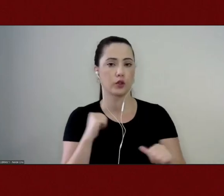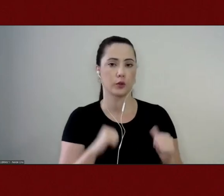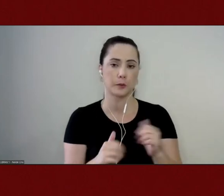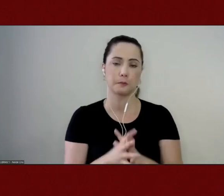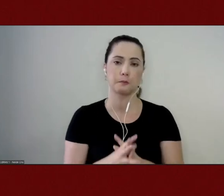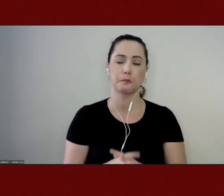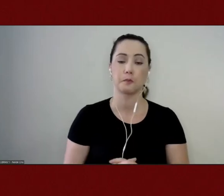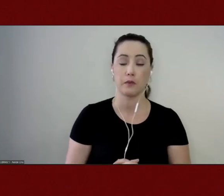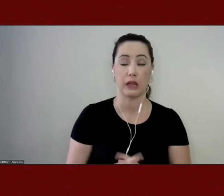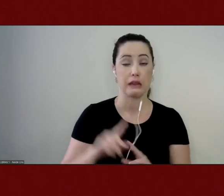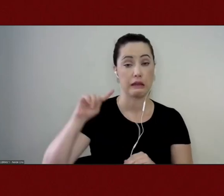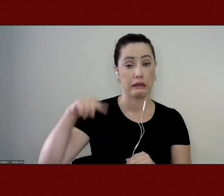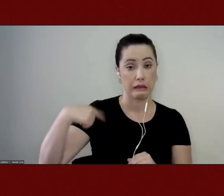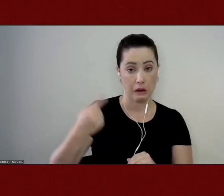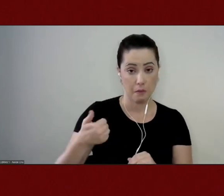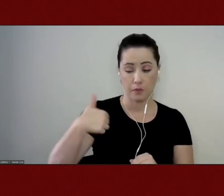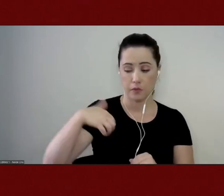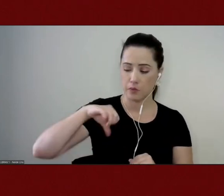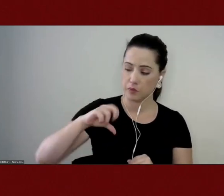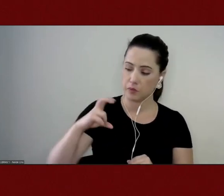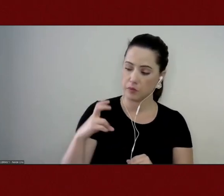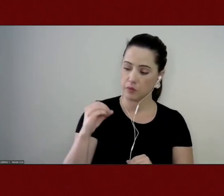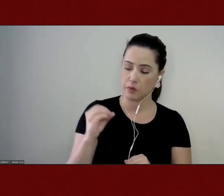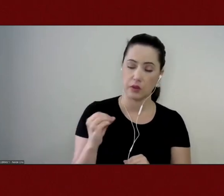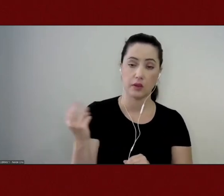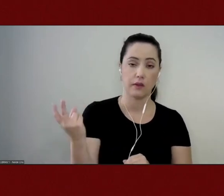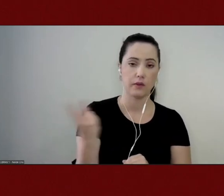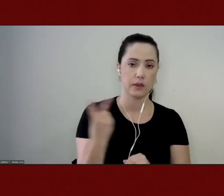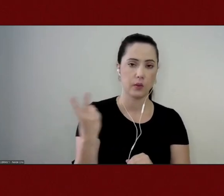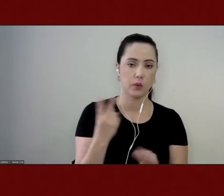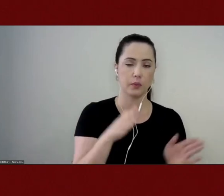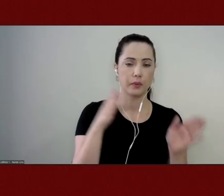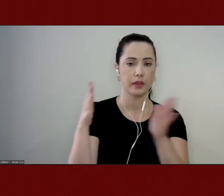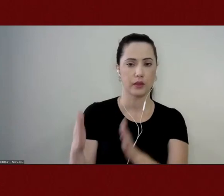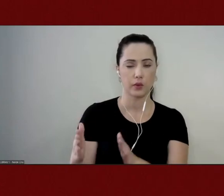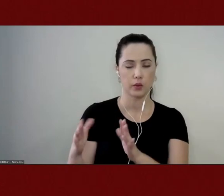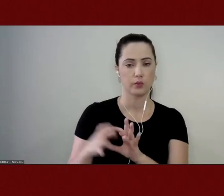anos 50, que eu chamo de segunda fase aliancista,